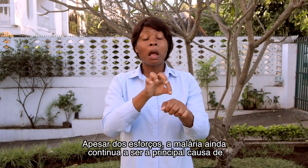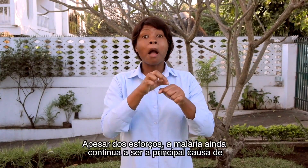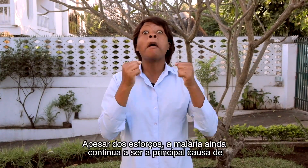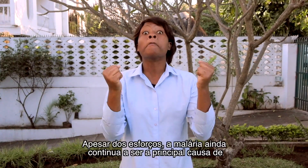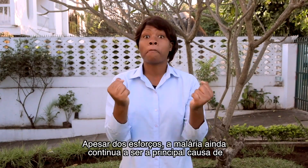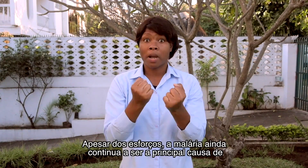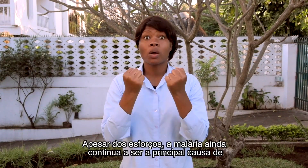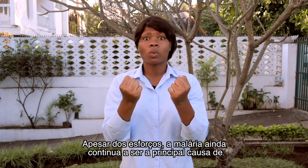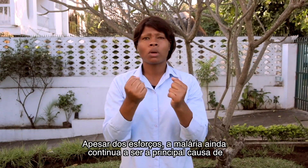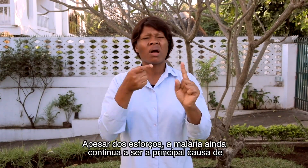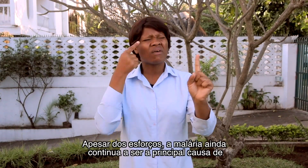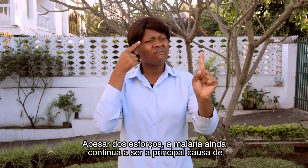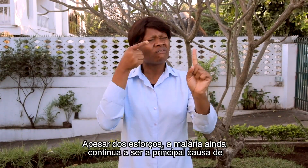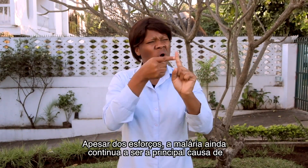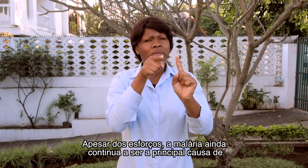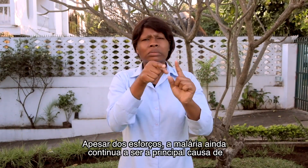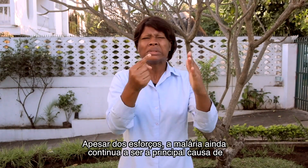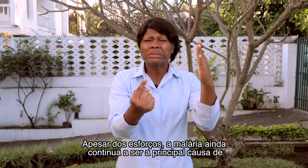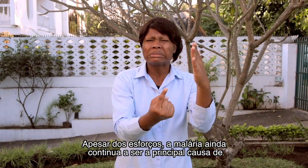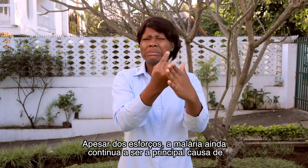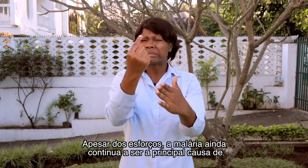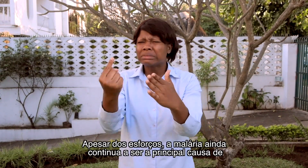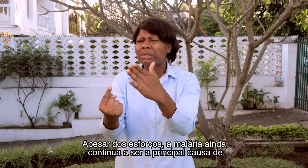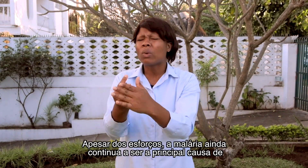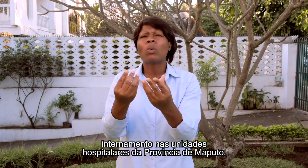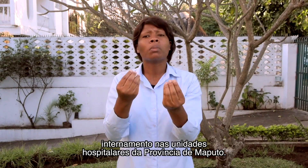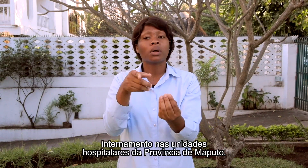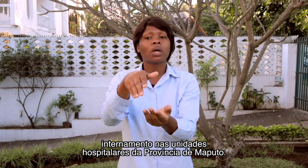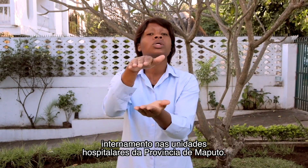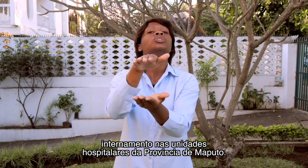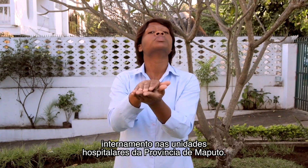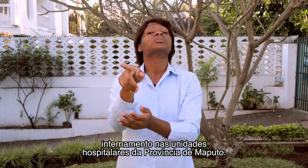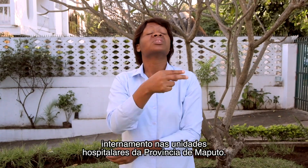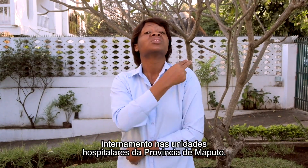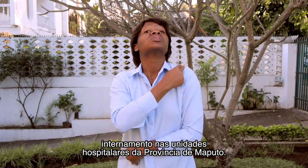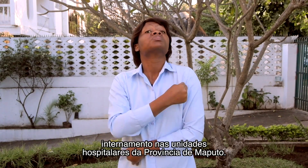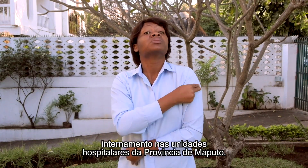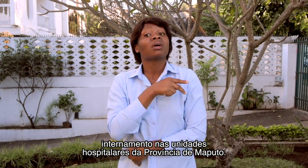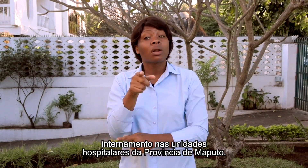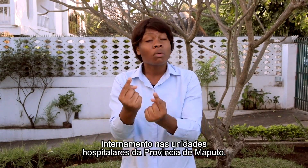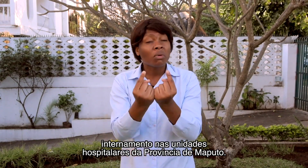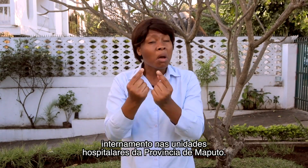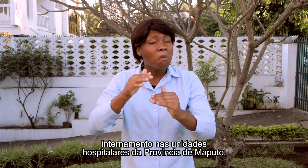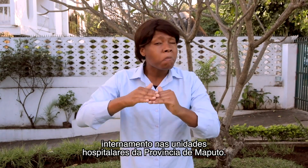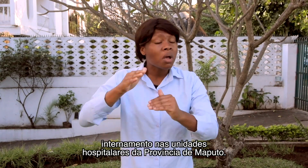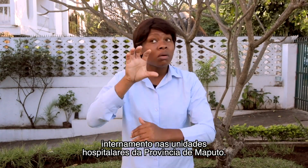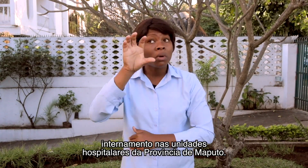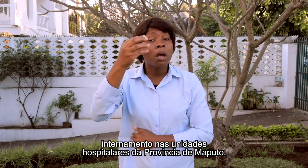Apesar dos esforços, a malária ainda continua a principal causa de internamentos nas unidades hospitalares da província de